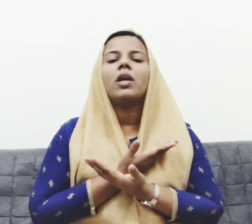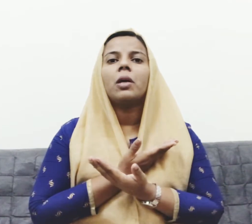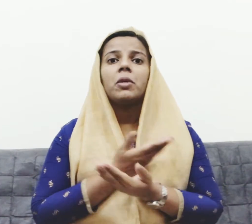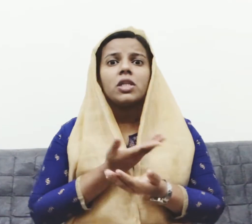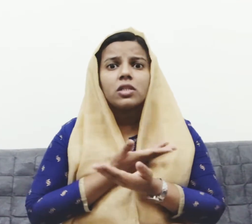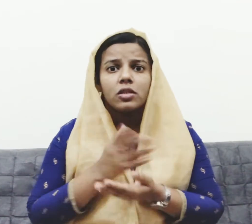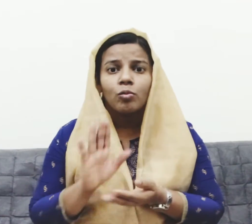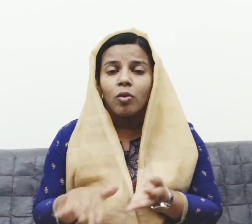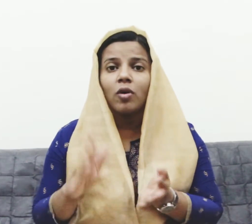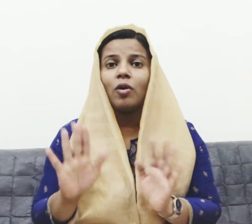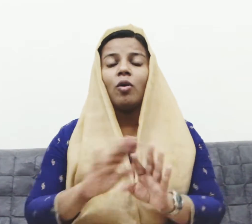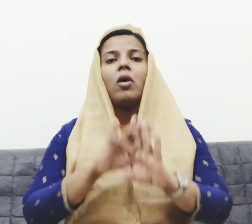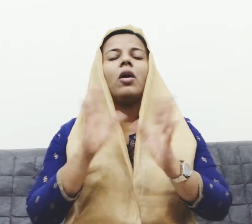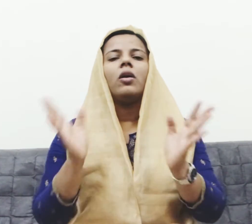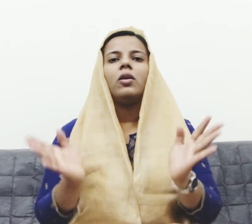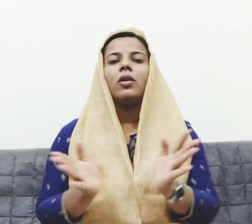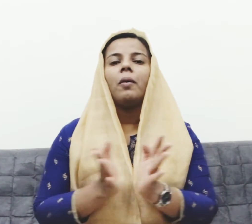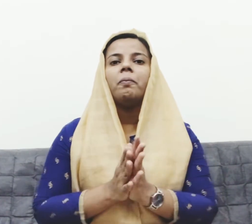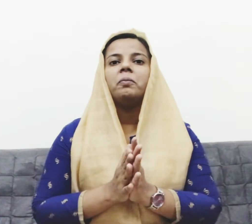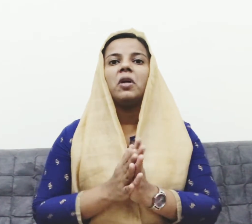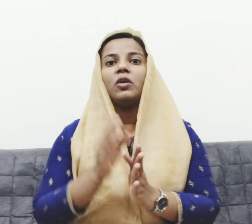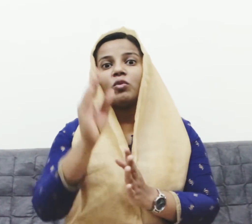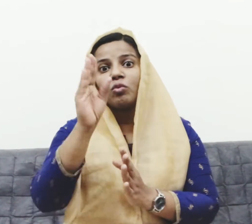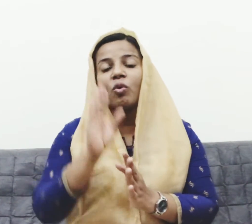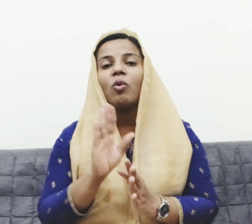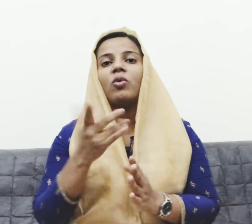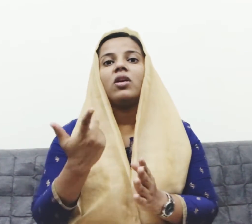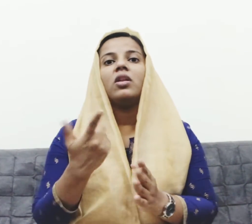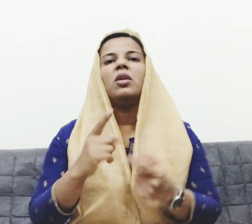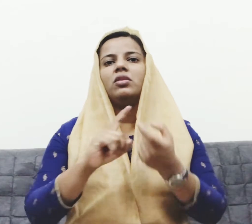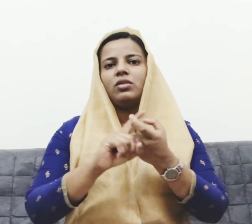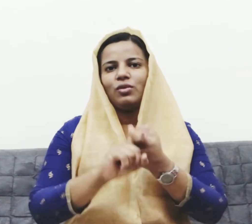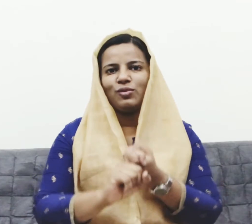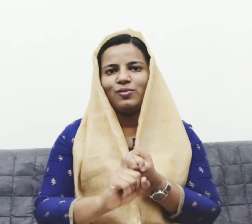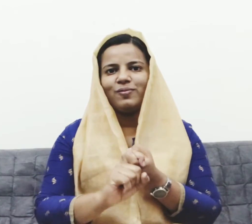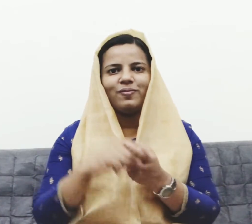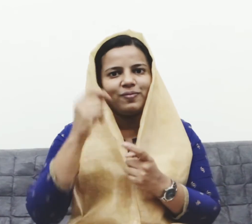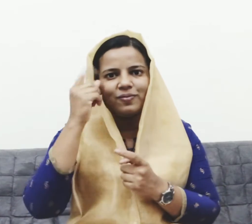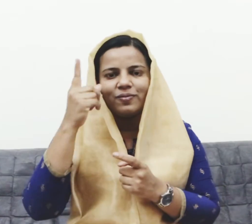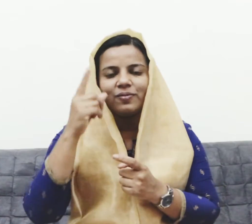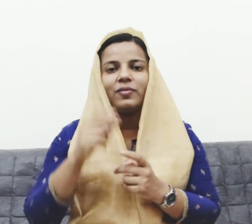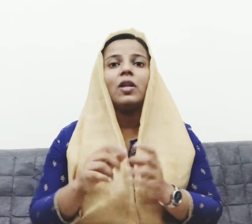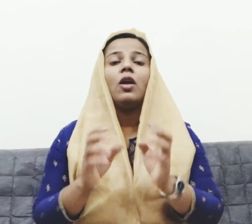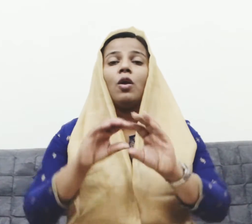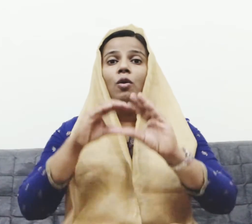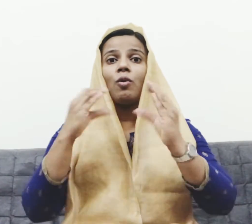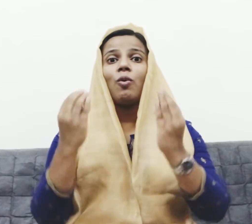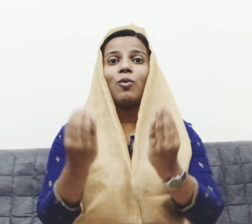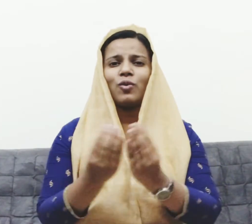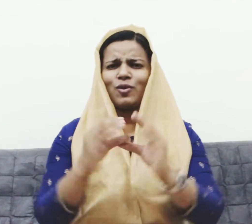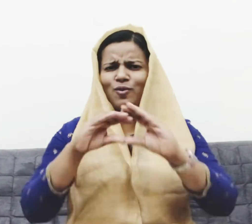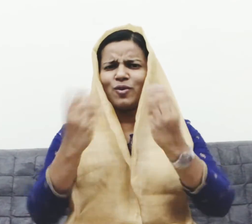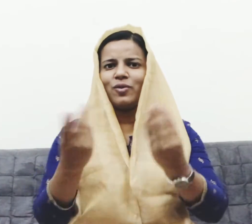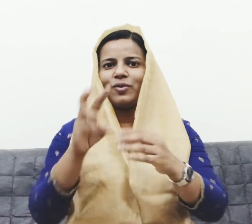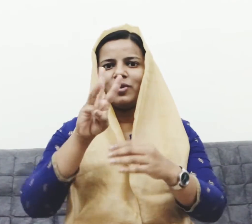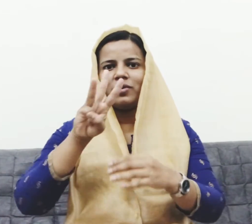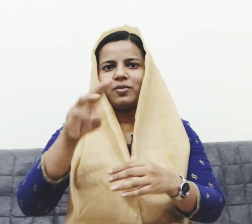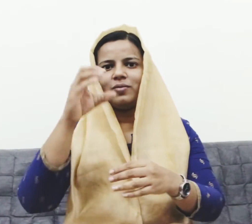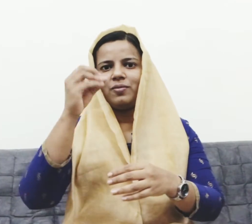ആകുവാൻ ഇച്ഛിക്കുന്നവനെല്ലാം ദൈവത്തിൻ്റെ ശത്രുവായിരിക്കും. ആമേൻ. പ്രൈസ് ലോർഡ്. ലോകസ്നേഹം എന്താണ്? ദൈവത്തോട്